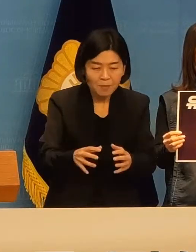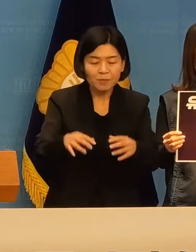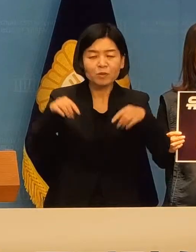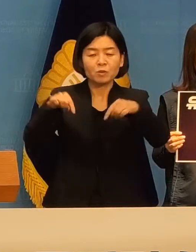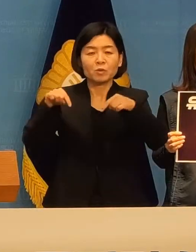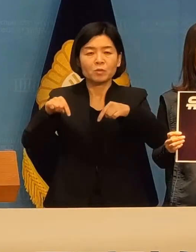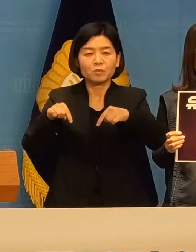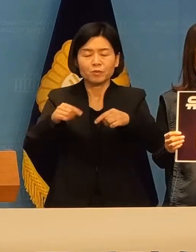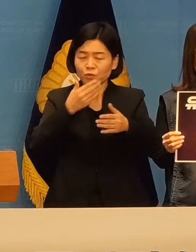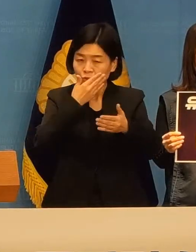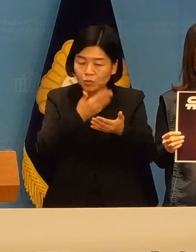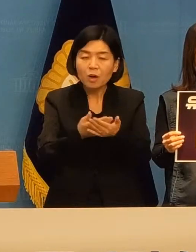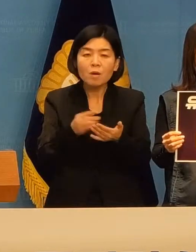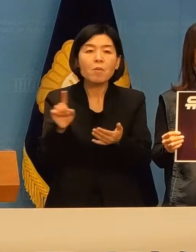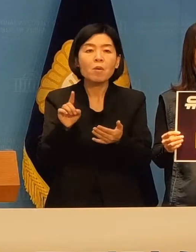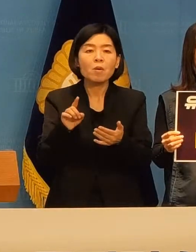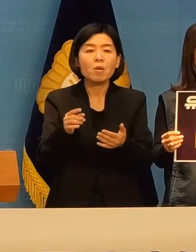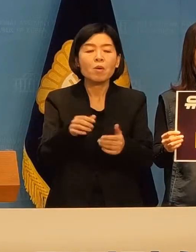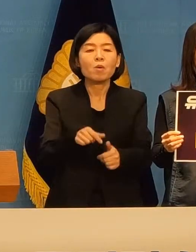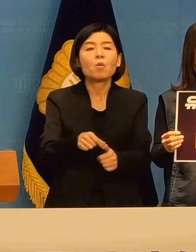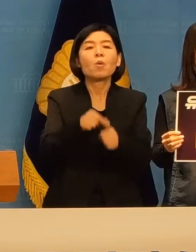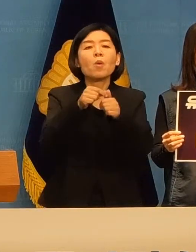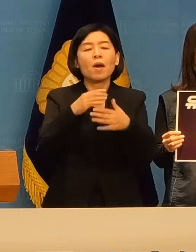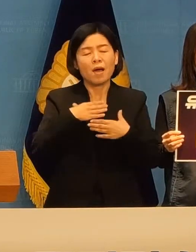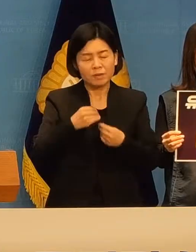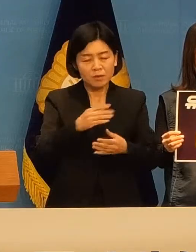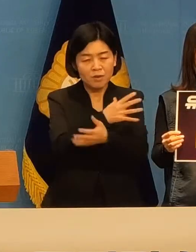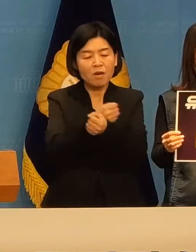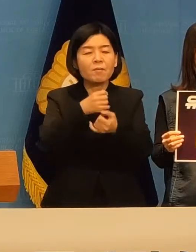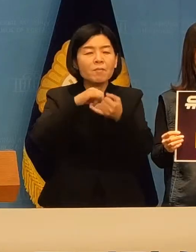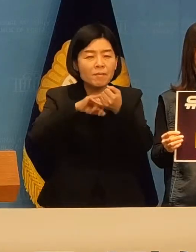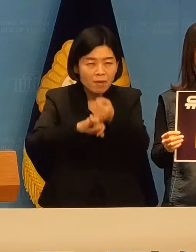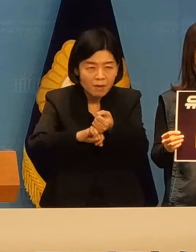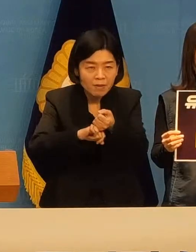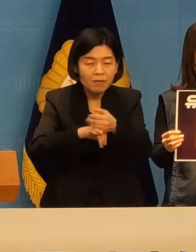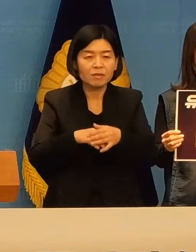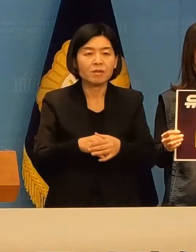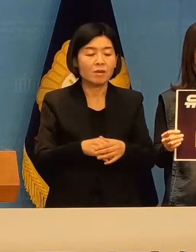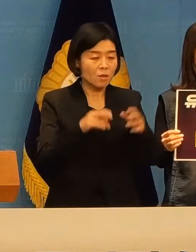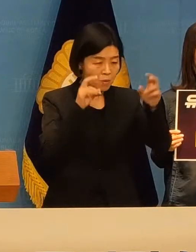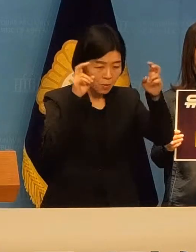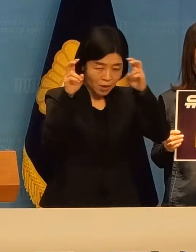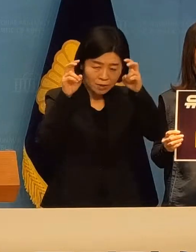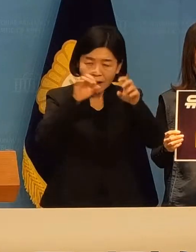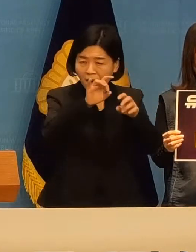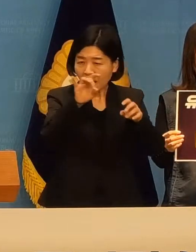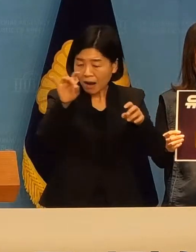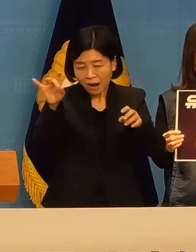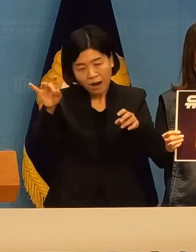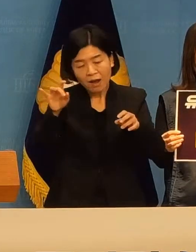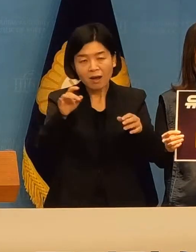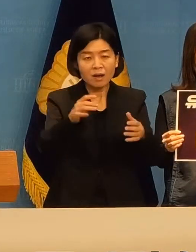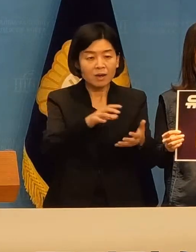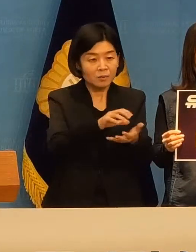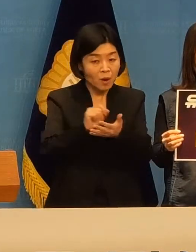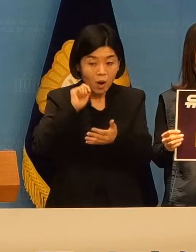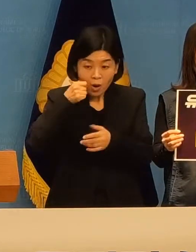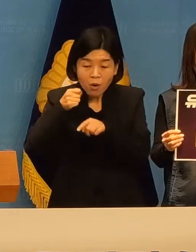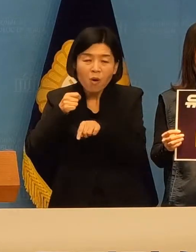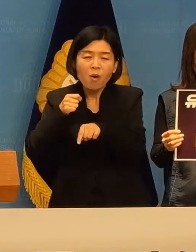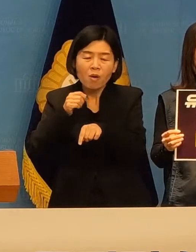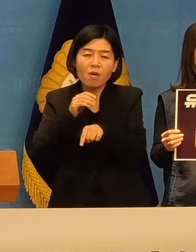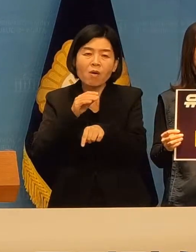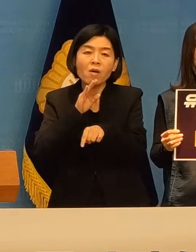바로 고용 안정 협약이었습니다. 각 회사가 도저히 받아들이기 어려워한